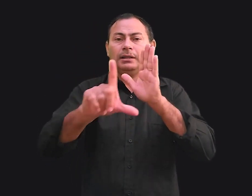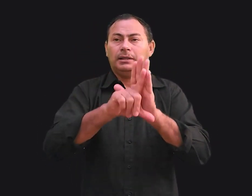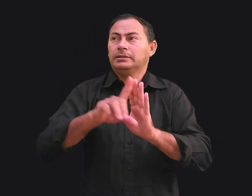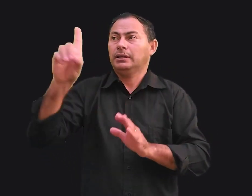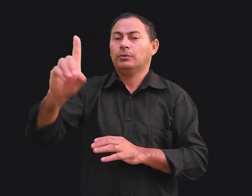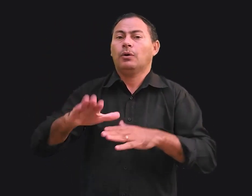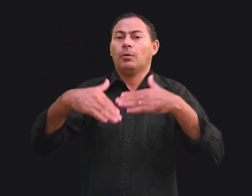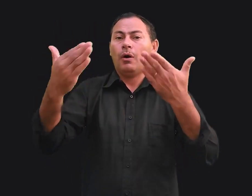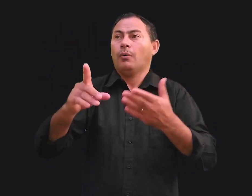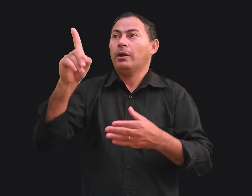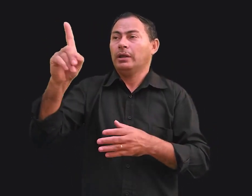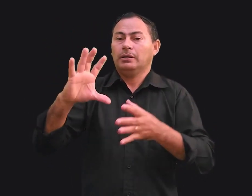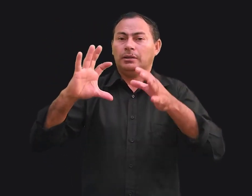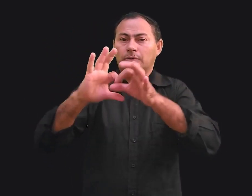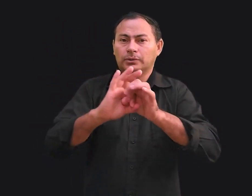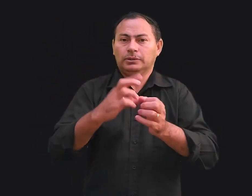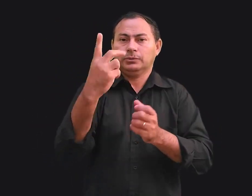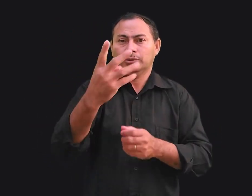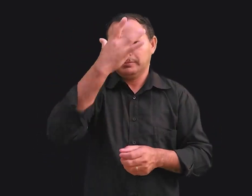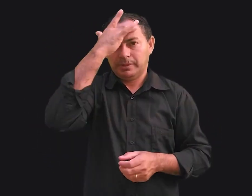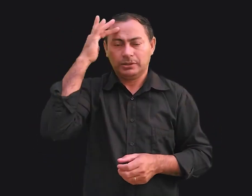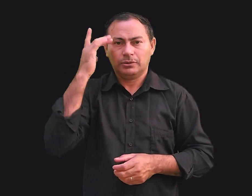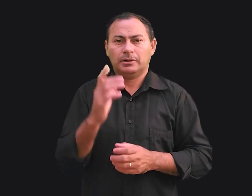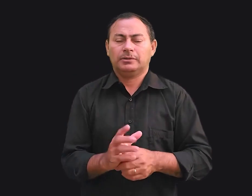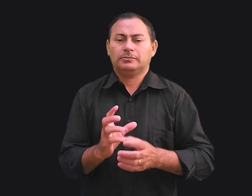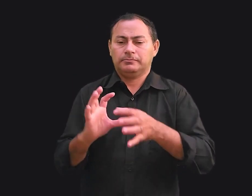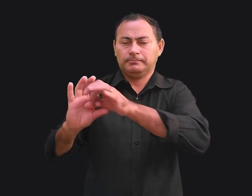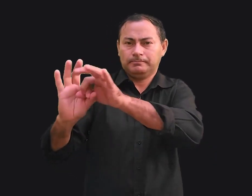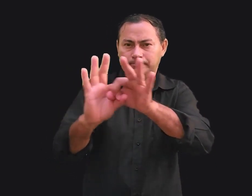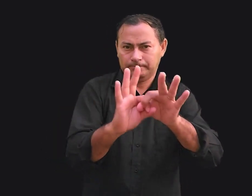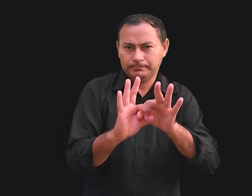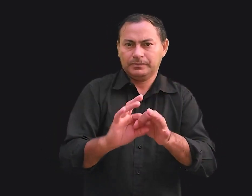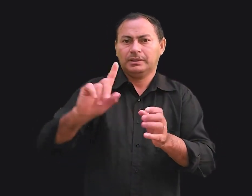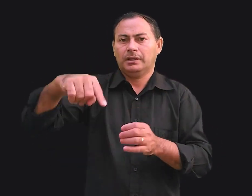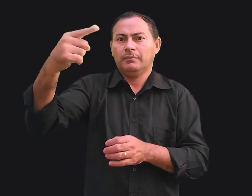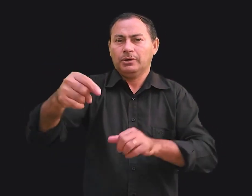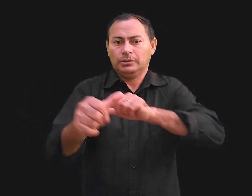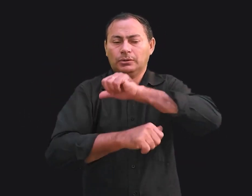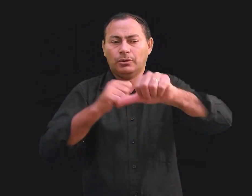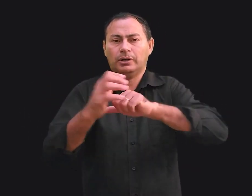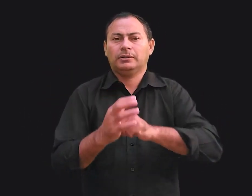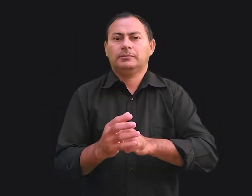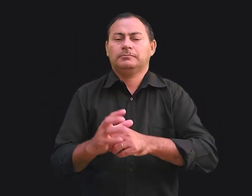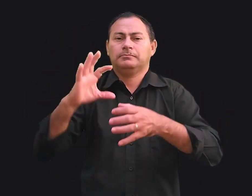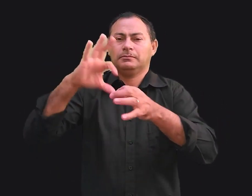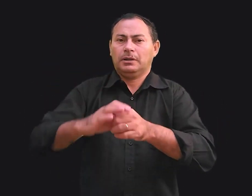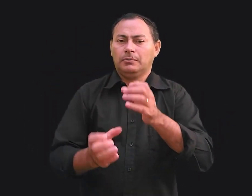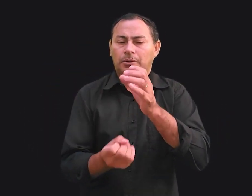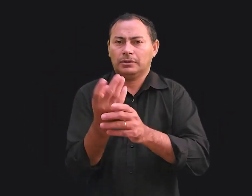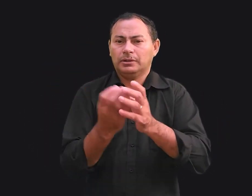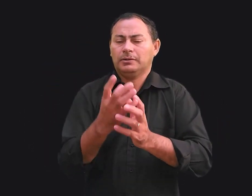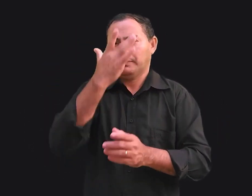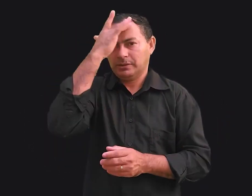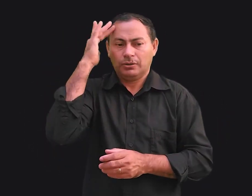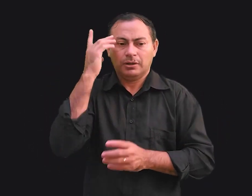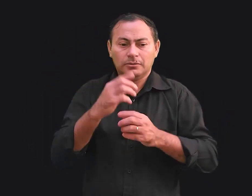de Deus na qual Ele une duas pessoas em uma parceria e depois tornam-se pais que produzirão indivíduos que